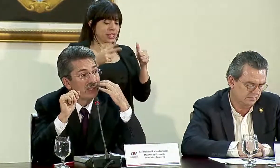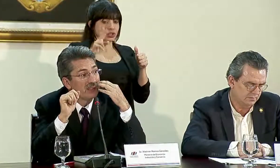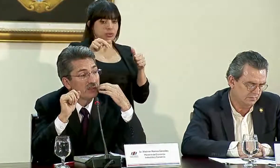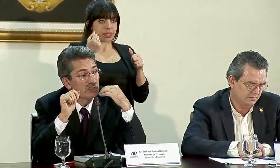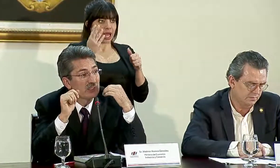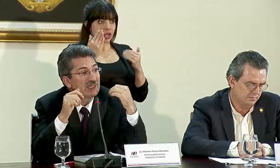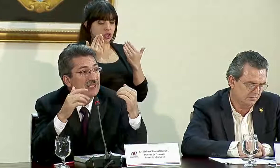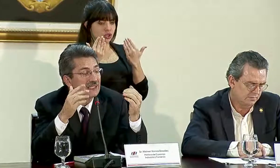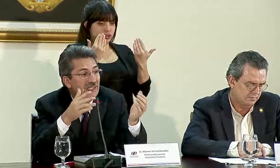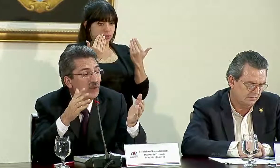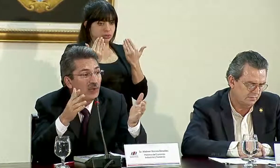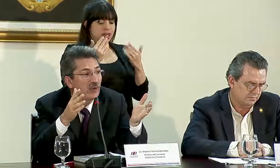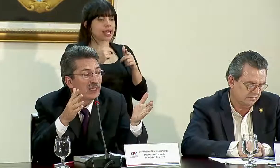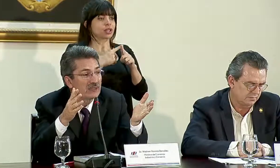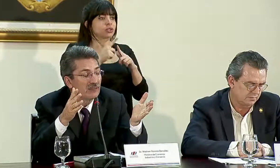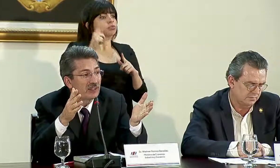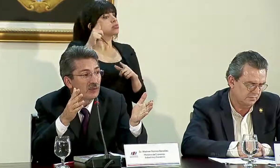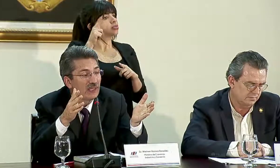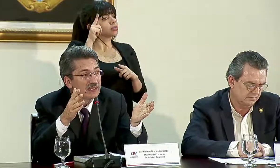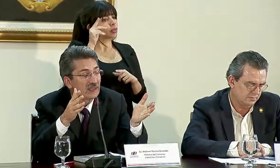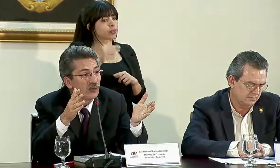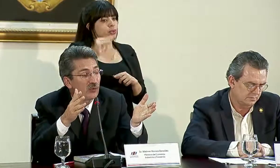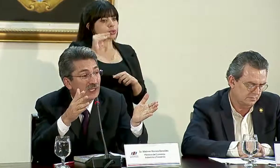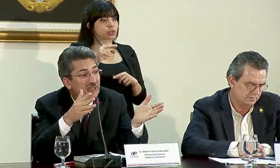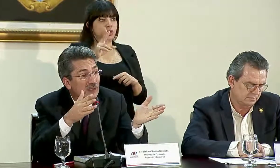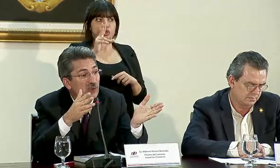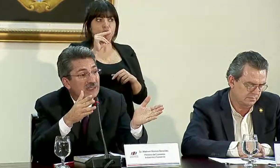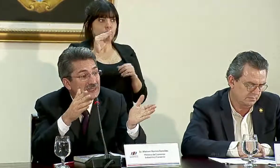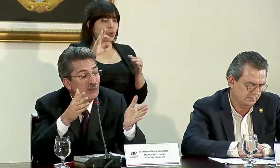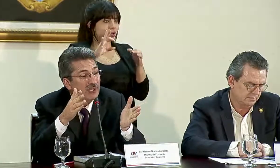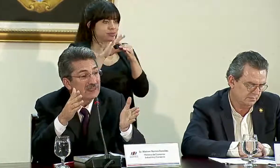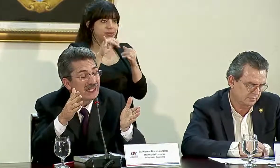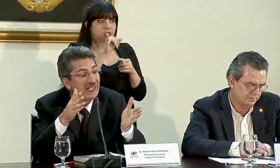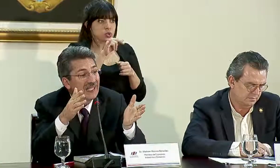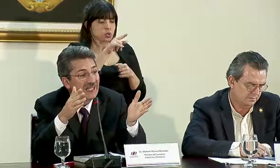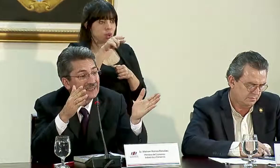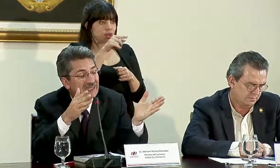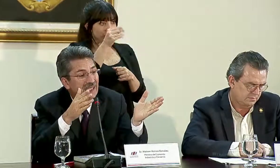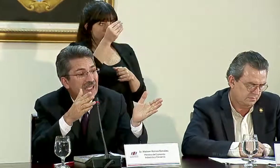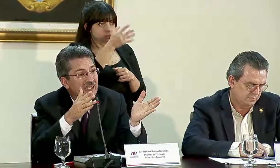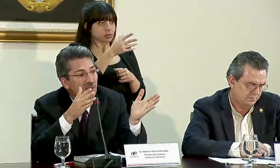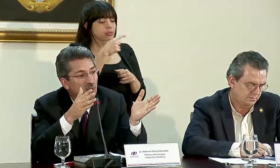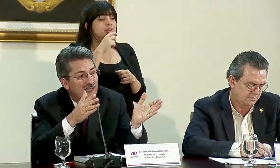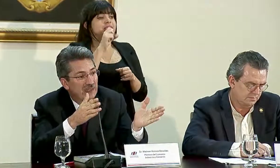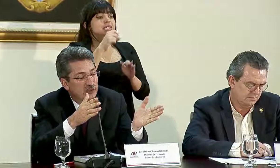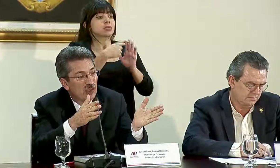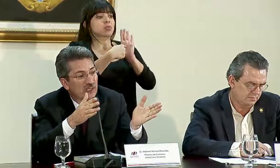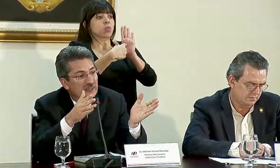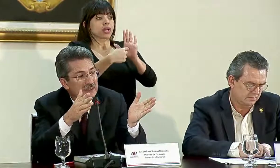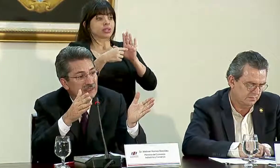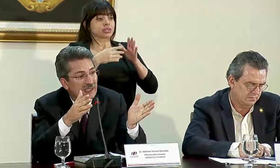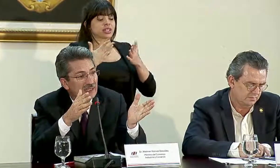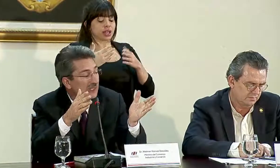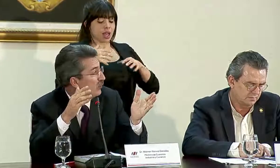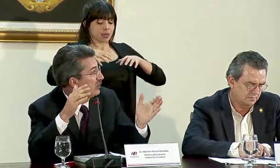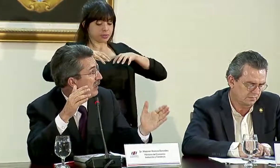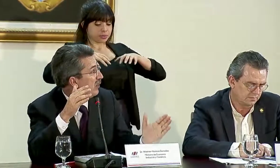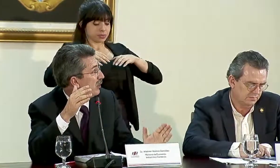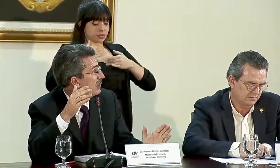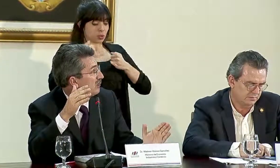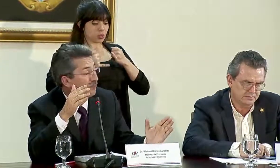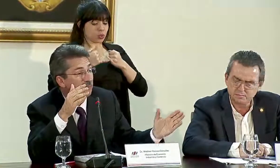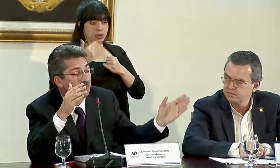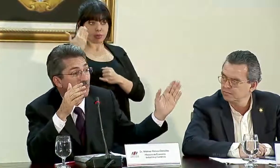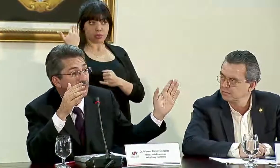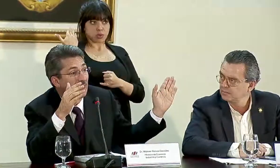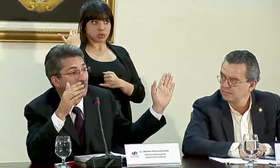2010-2014, ¿verdad? Entonces, desde luego que las cifras no van a ser concordantes. Lo que sí muestran es que con las acciones